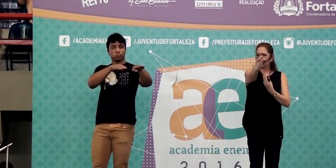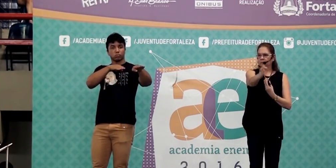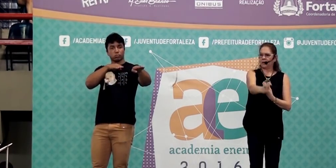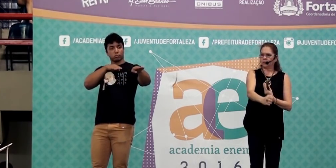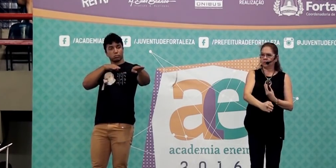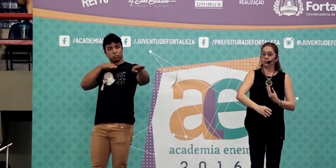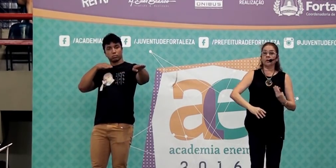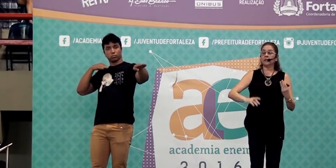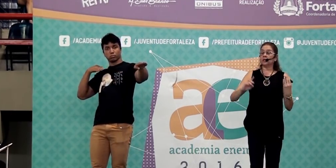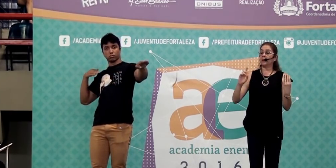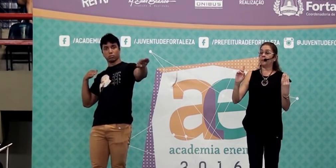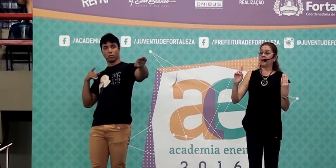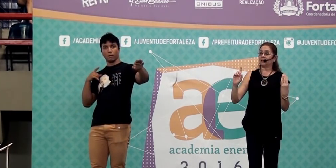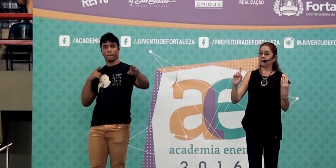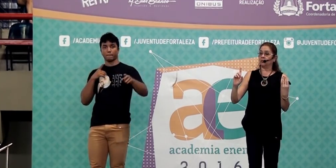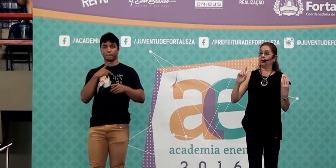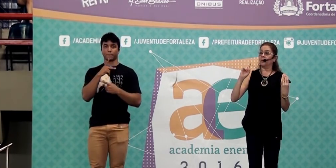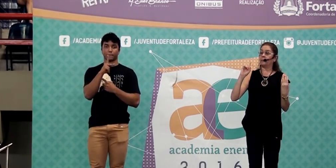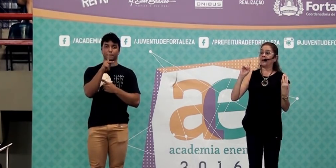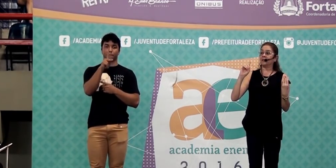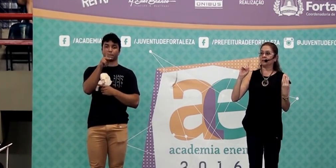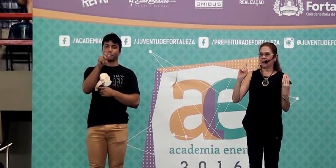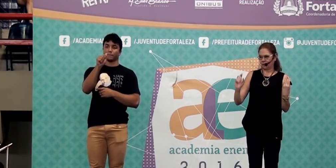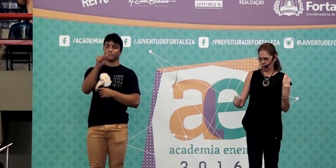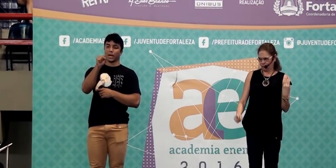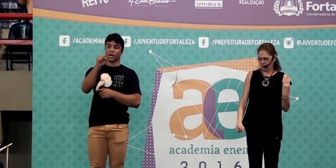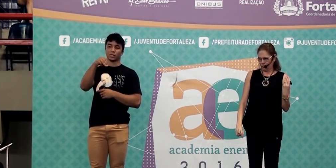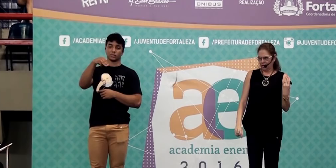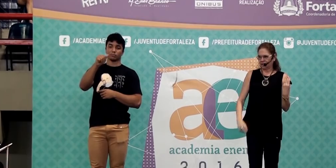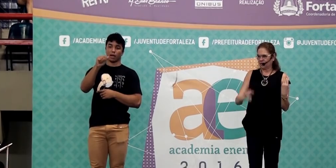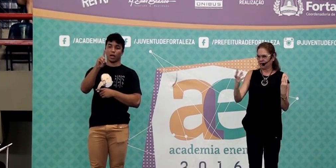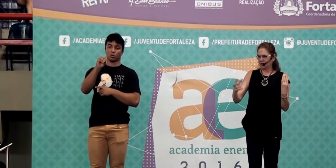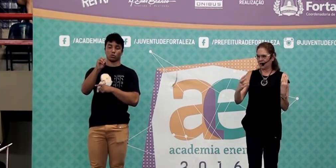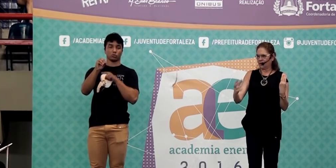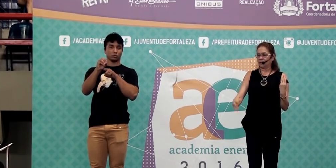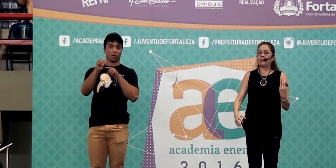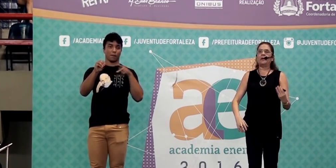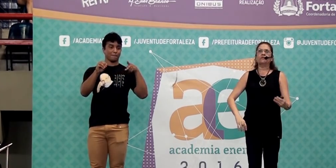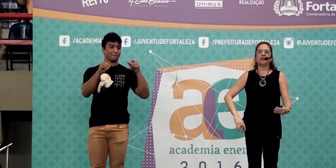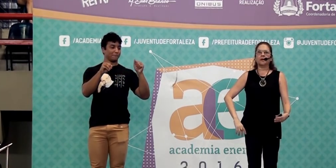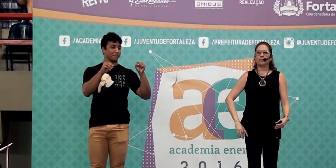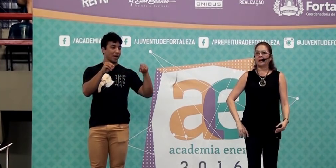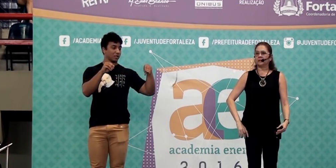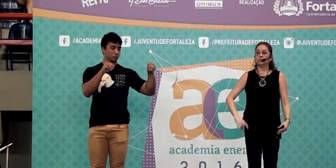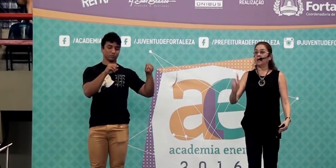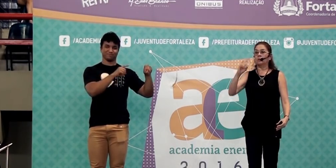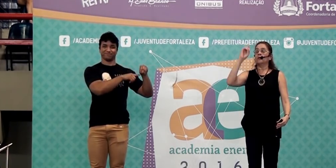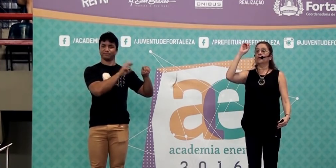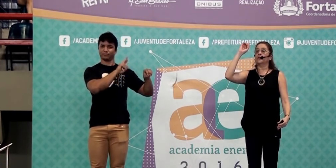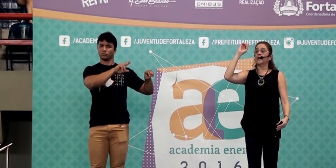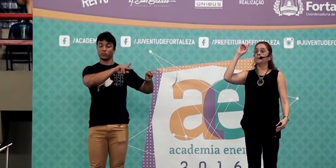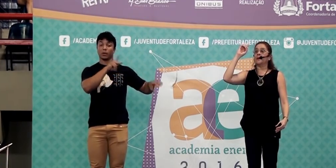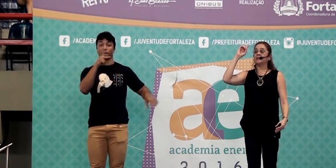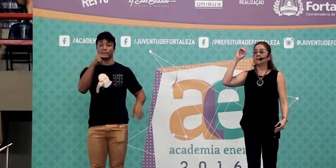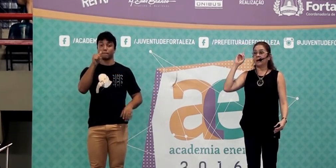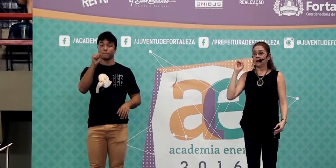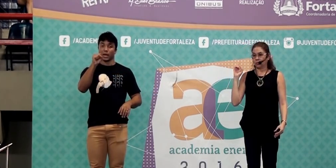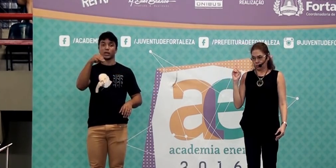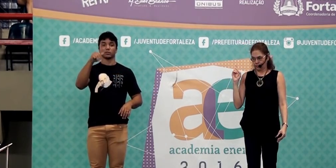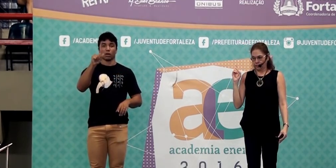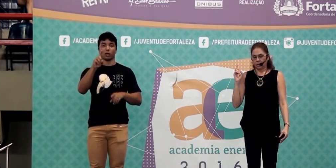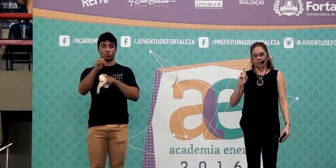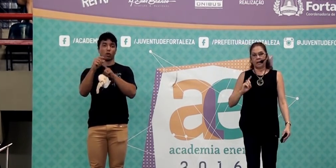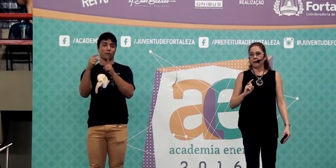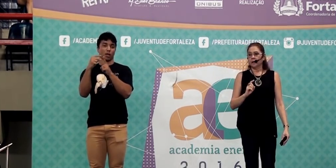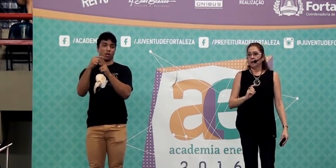ficava pasmado. Nunca diga pasmo, o nome é pasmado. Às vezes a gente está conversando, rapaz, eu fiquei pasmo. Não, eu fiquei